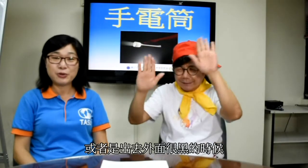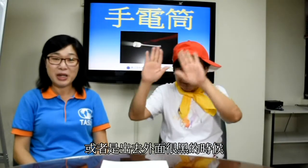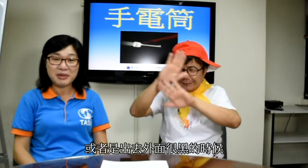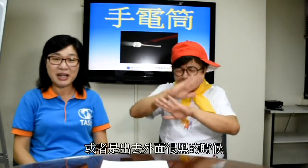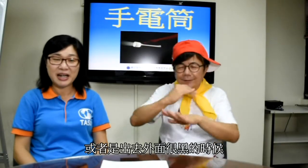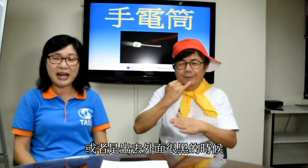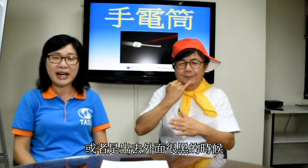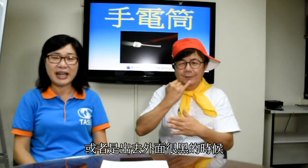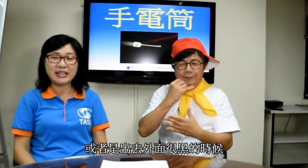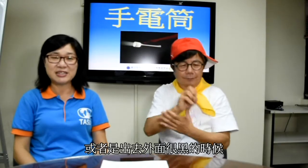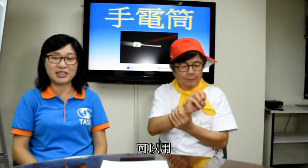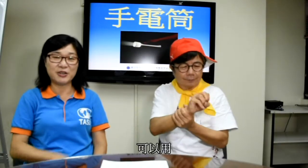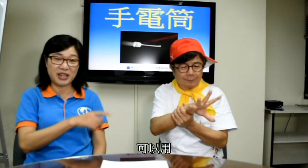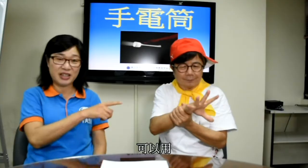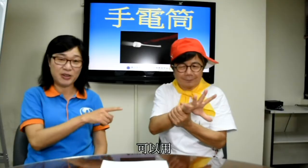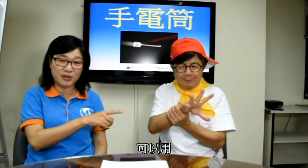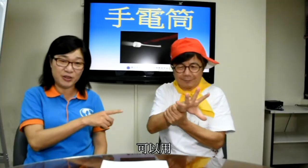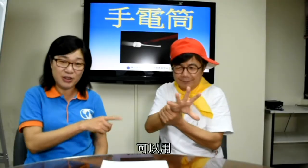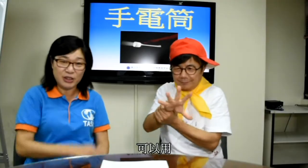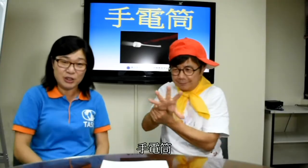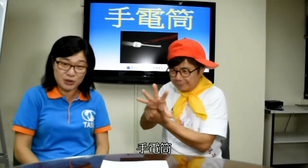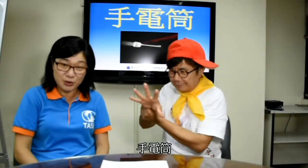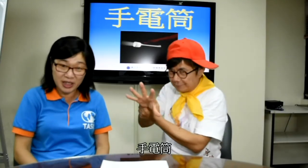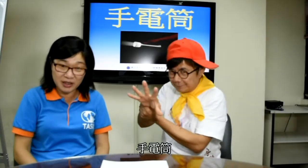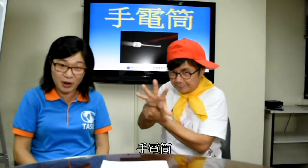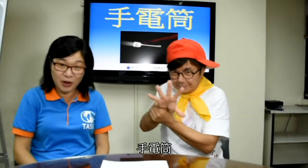面很黑的时候，可以用手电筒。